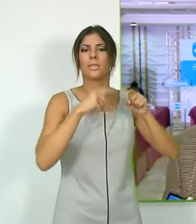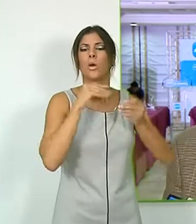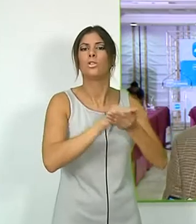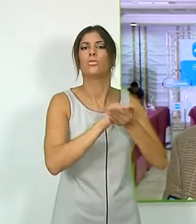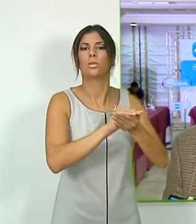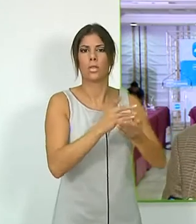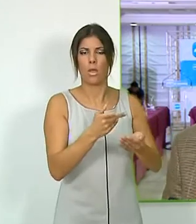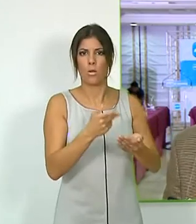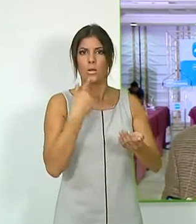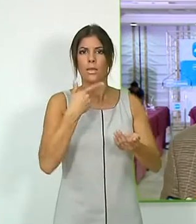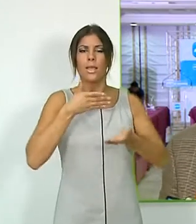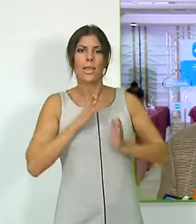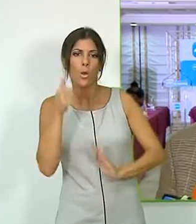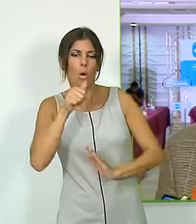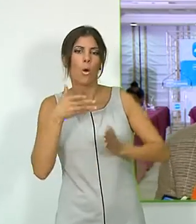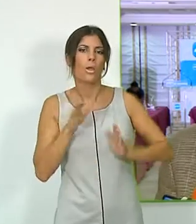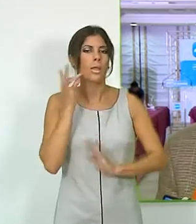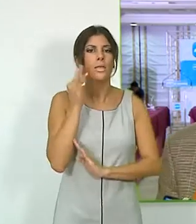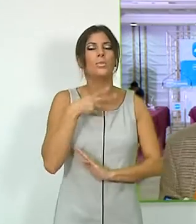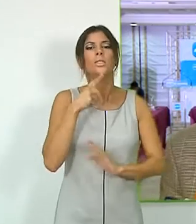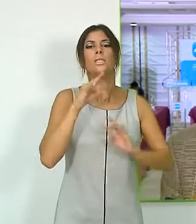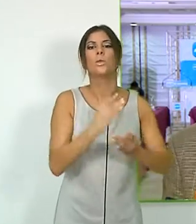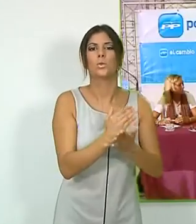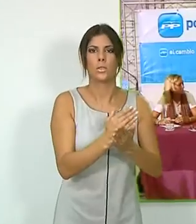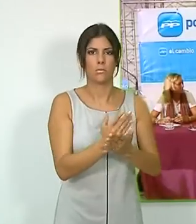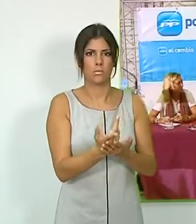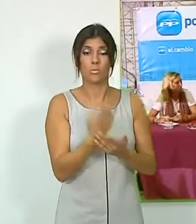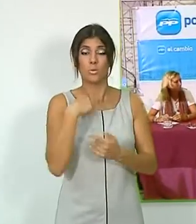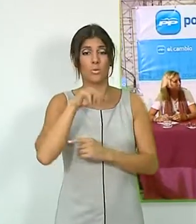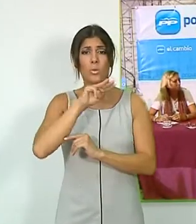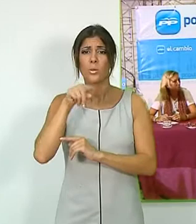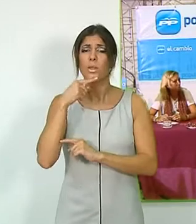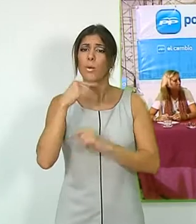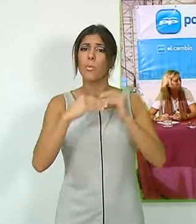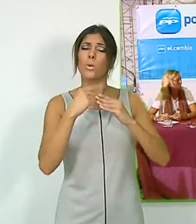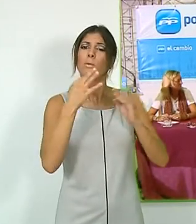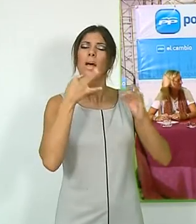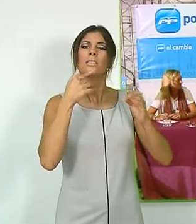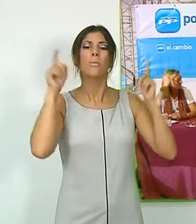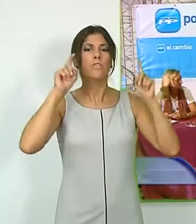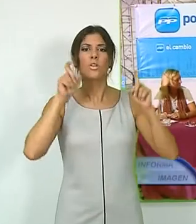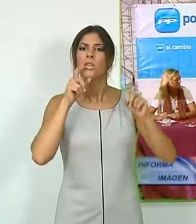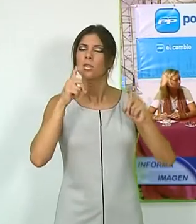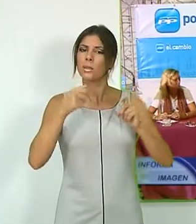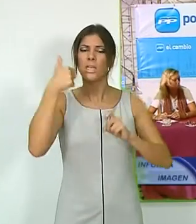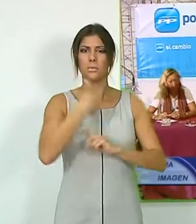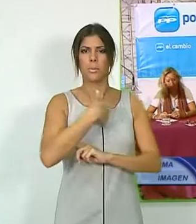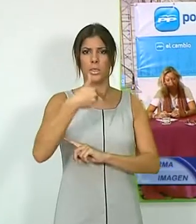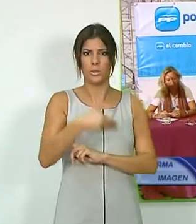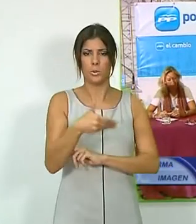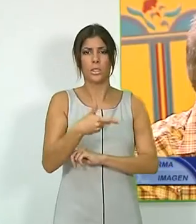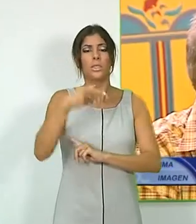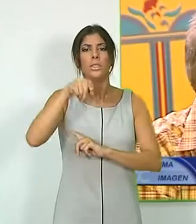y que una bolita diga si su hijo o su hija puede cursar inglés. Por último, el Popular ha situado al profesorado como el epicentro del sistema